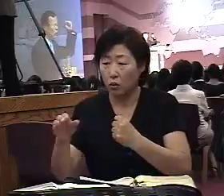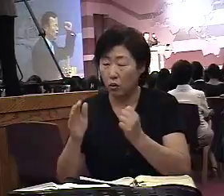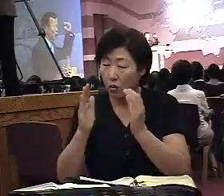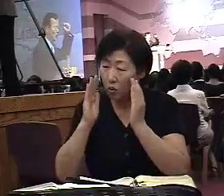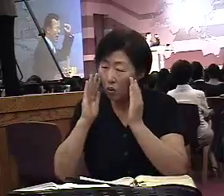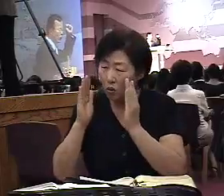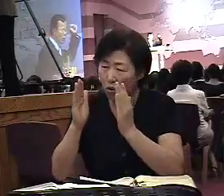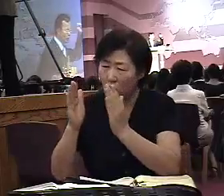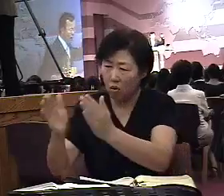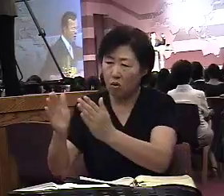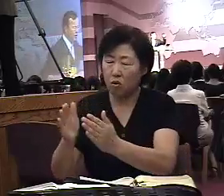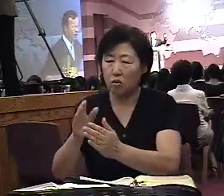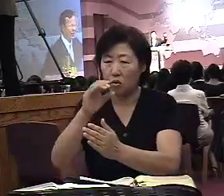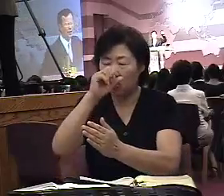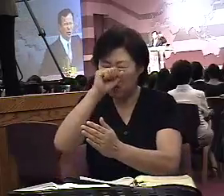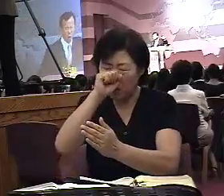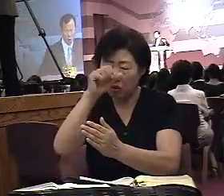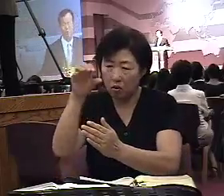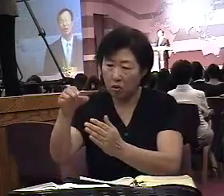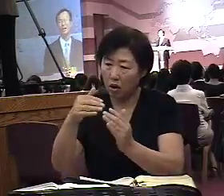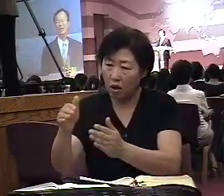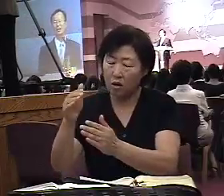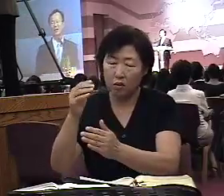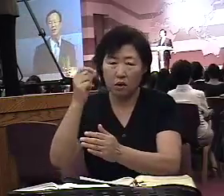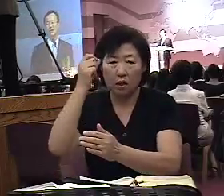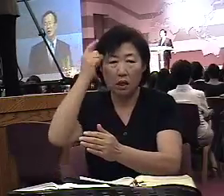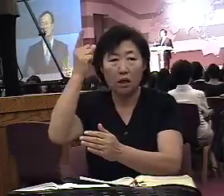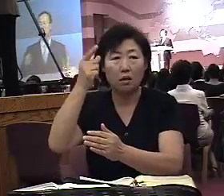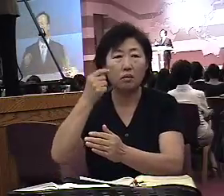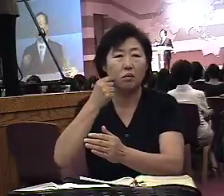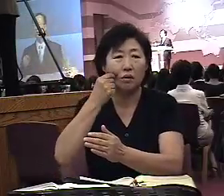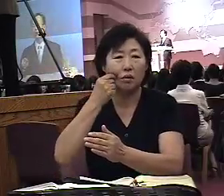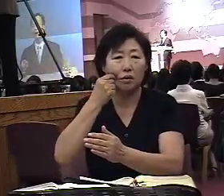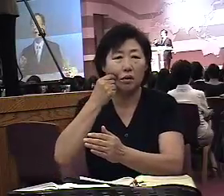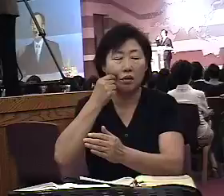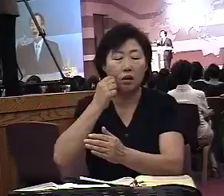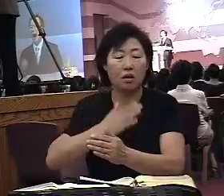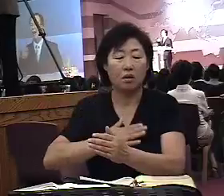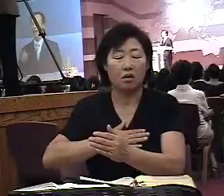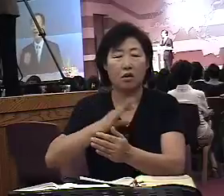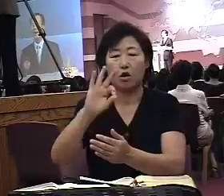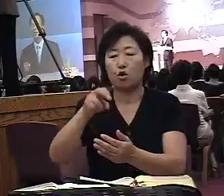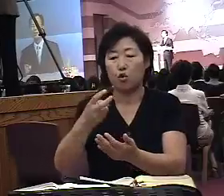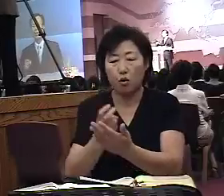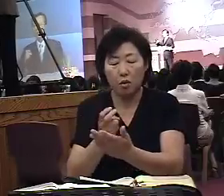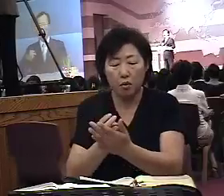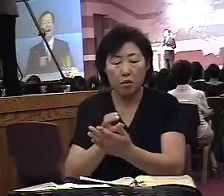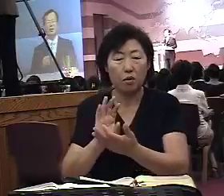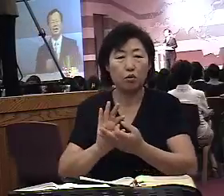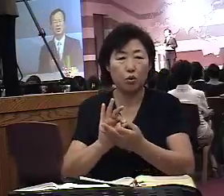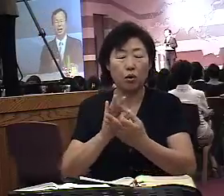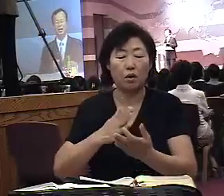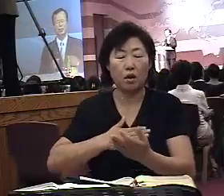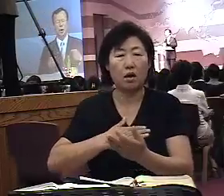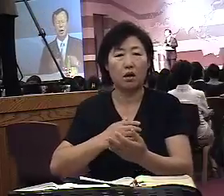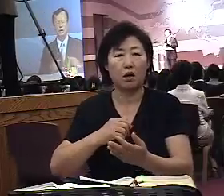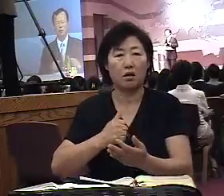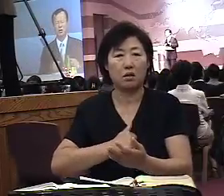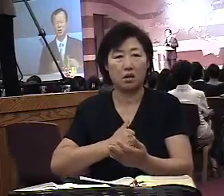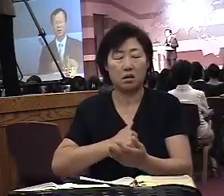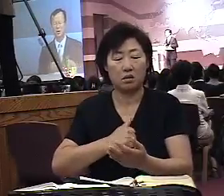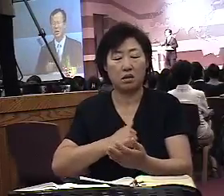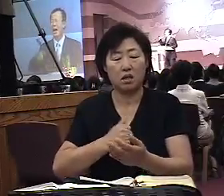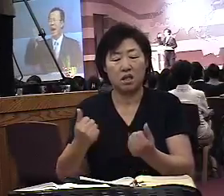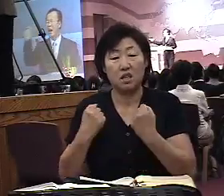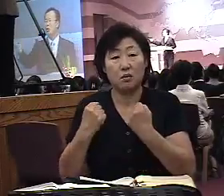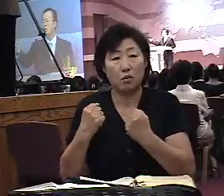향해 궁극적으로 갈 수 없다는 것을 깨닫는 그 순간 나는 율법을 통해 나에게는 나 자신의 힘으로 할 수